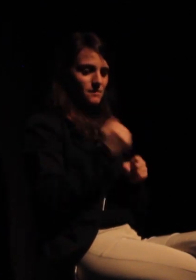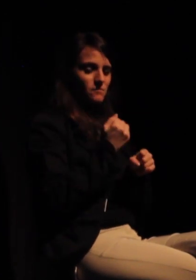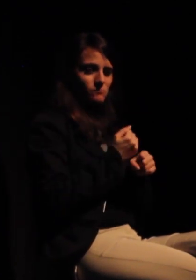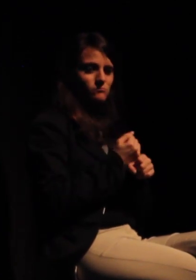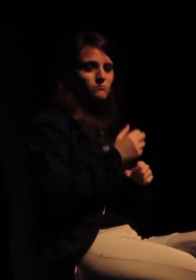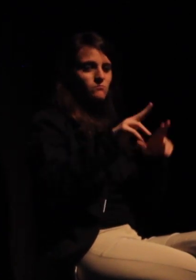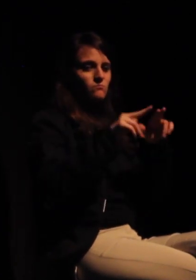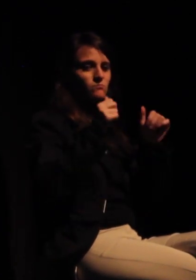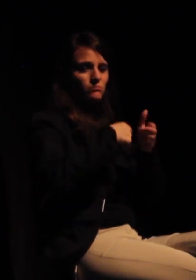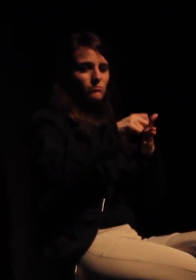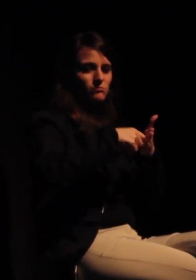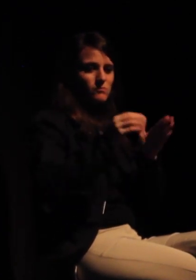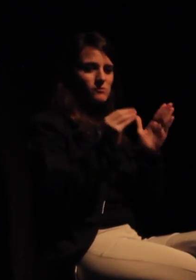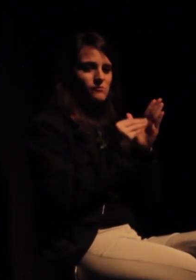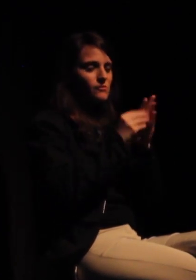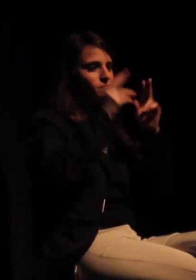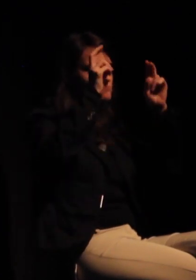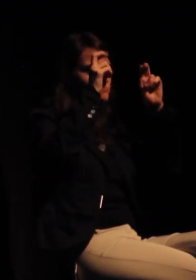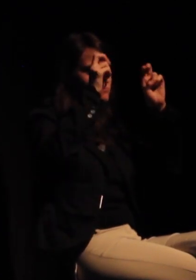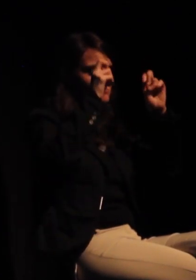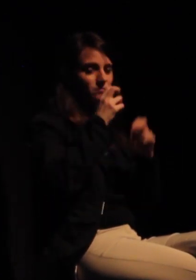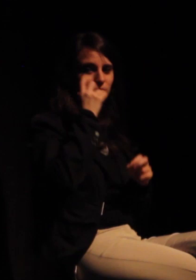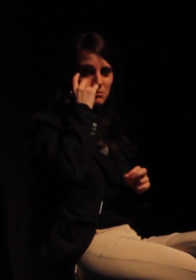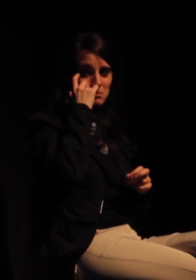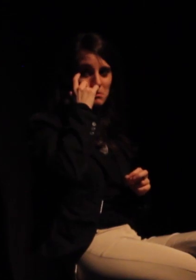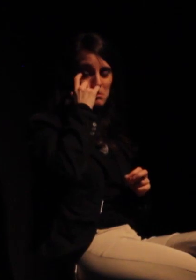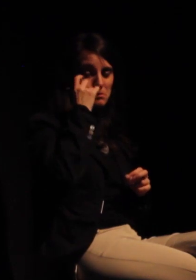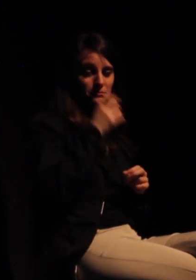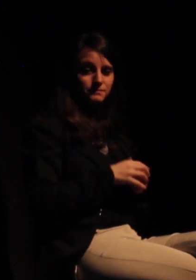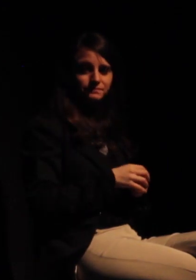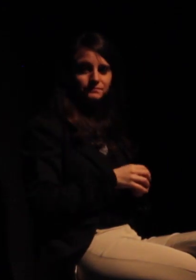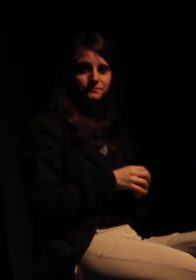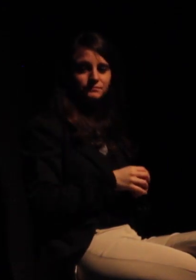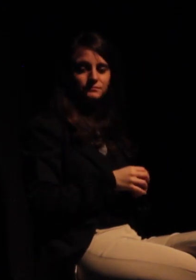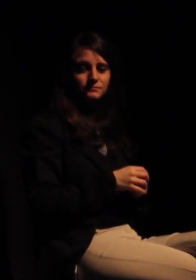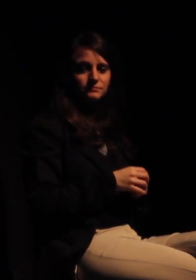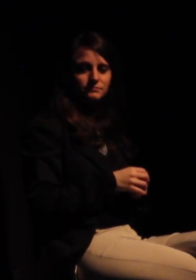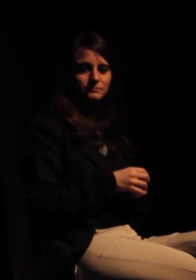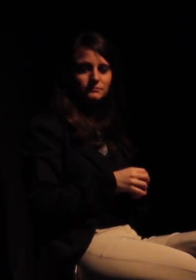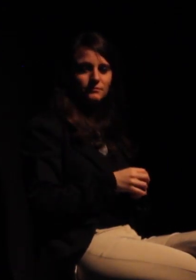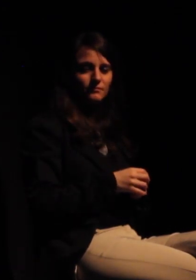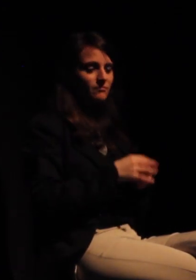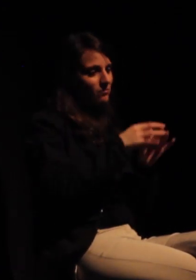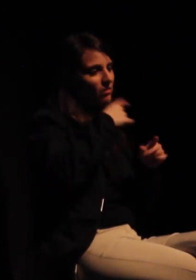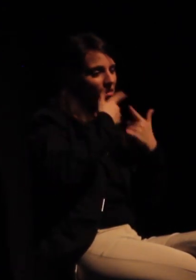eu nunca escrevi sobre a falta de assunto. Porque tem muitos cronistas que falam, mas então,